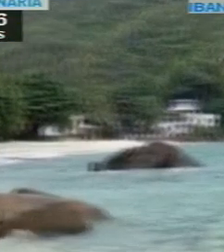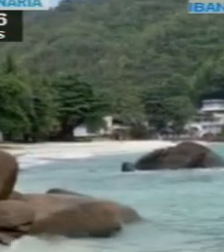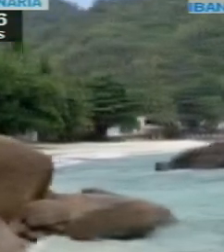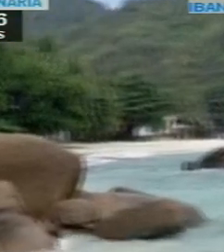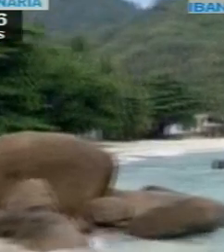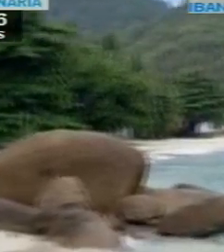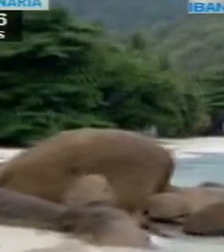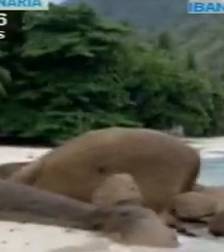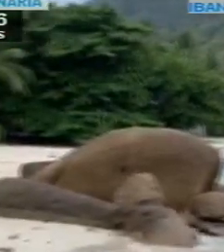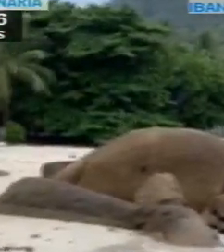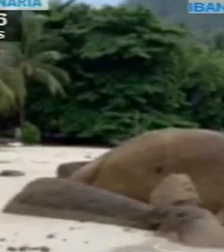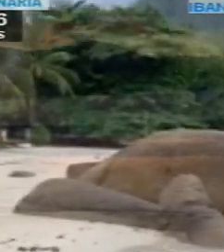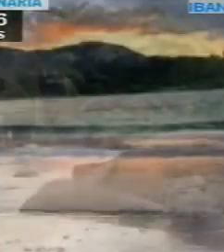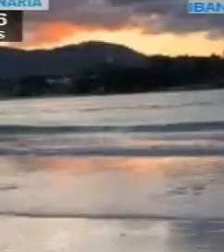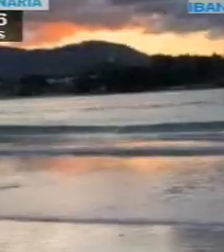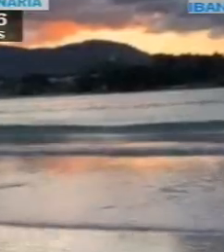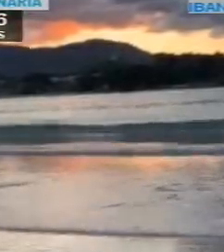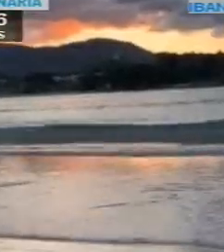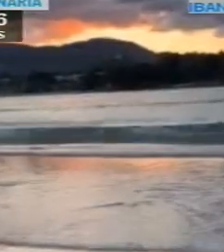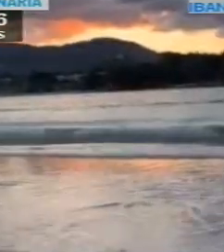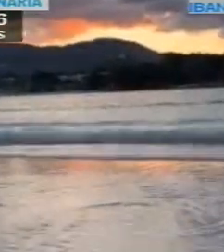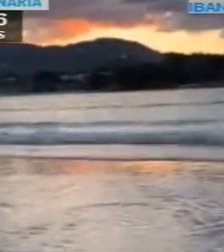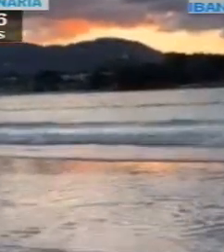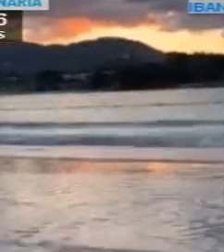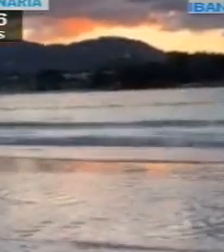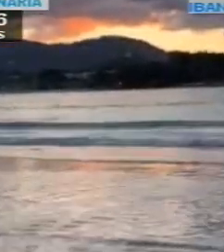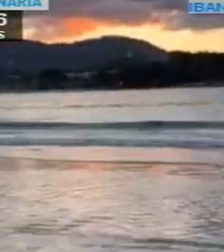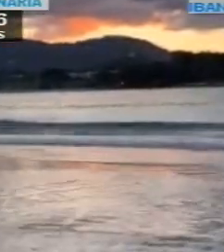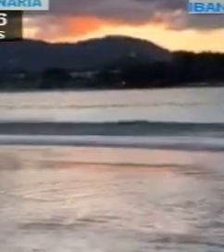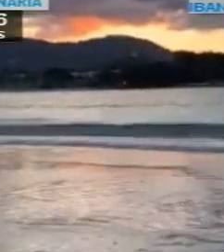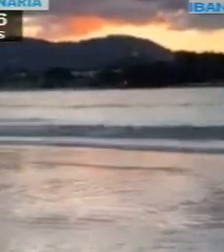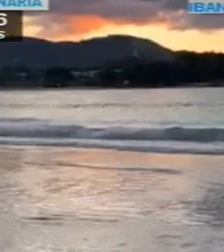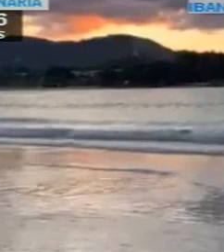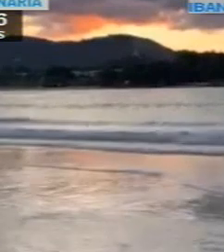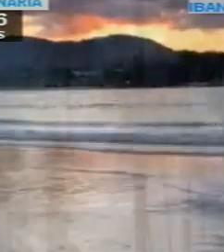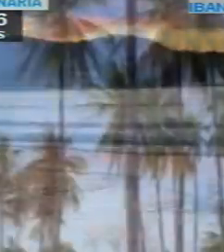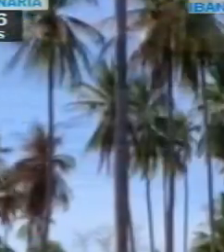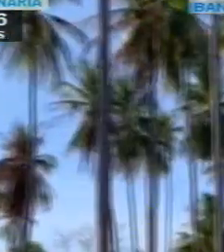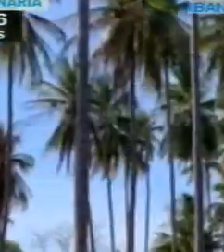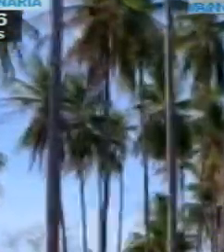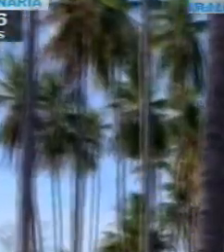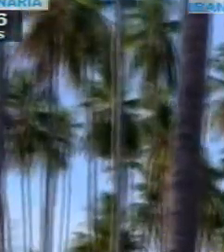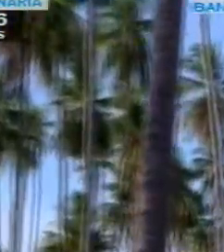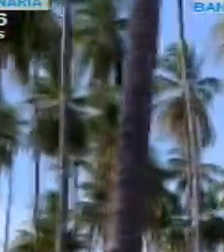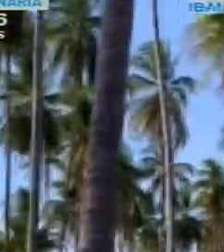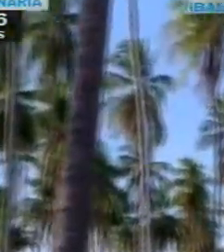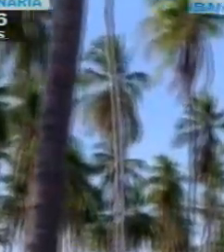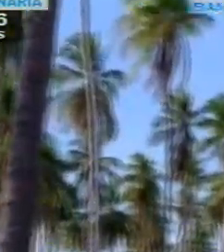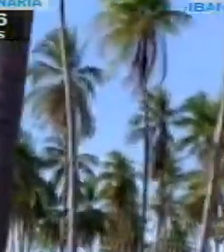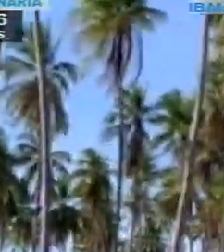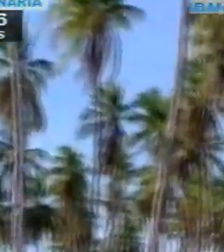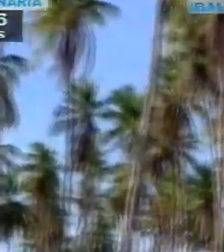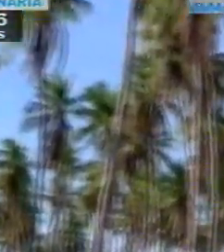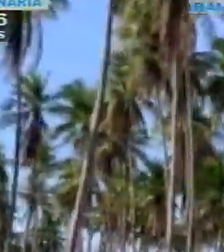la quarantena isolato in Thailandia. La famiglia vive qui in provincia di Padova, ma per Enrico tornare a casa è troppo rischioso e così ha deciso